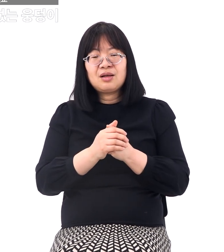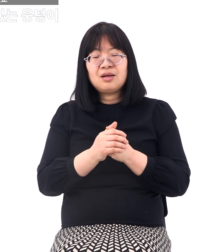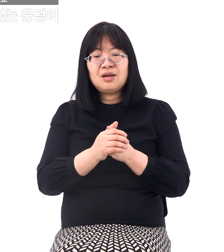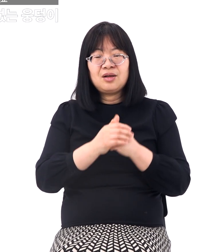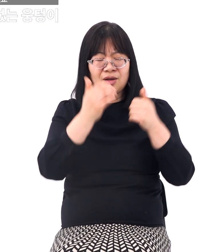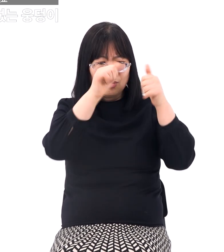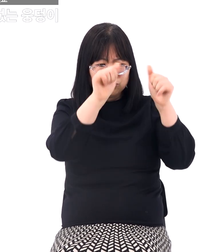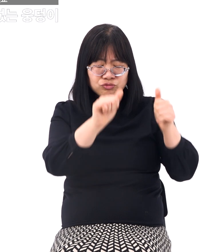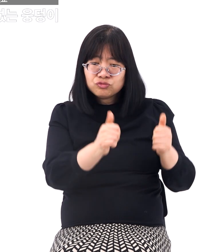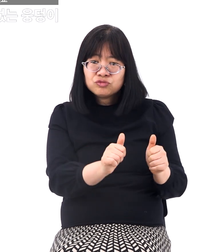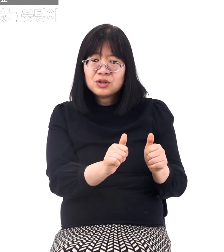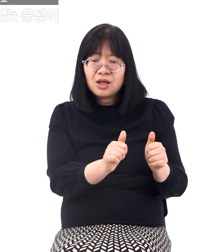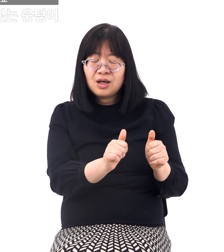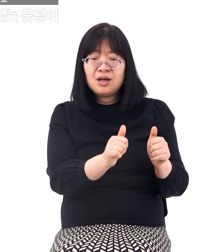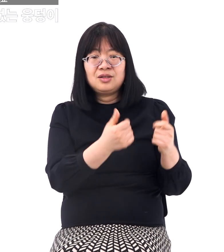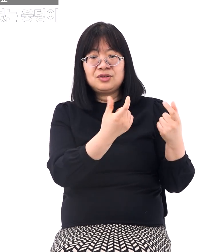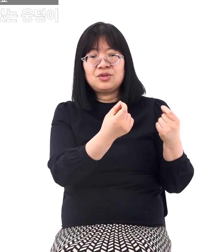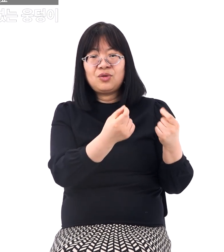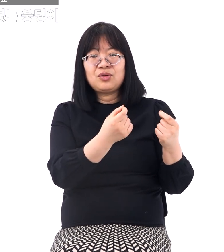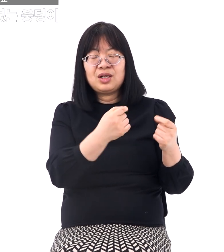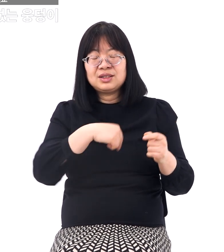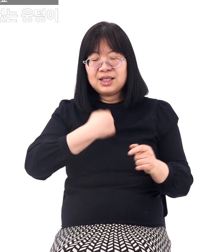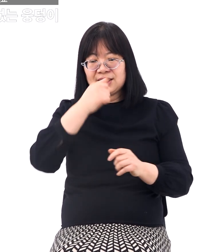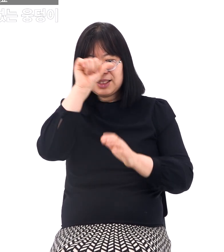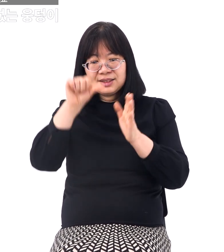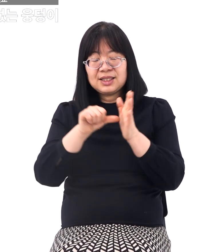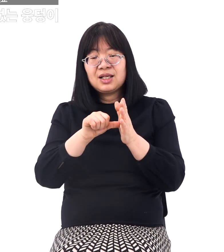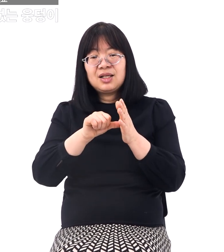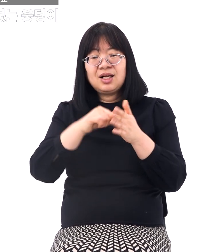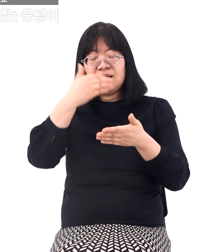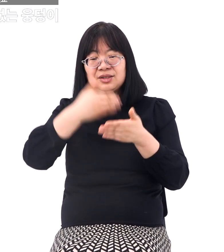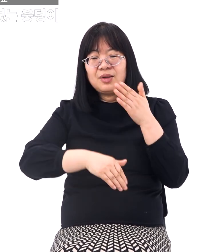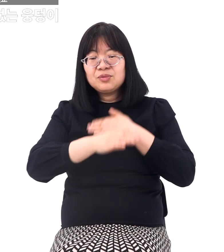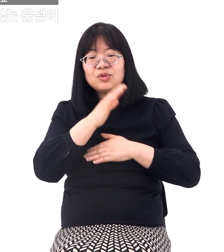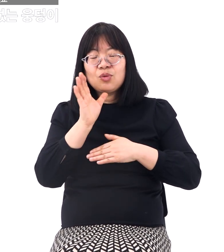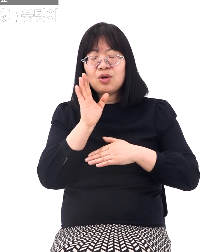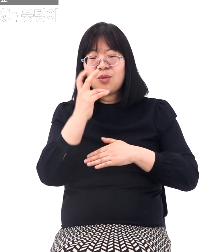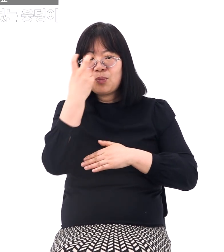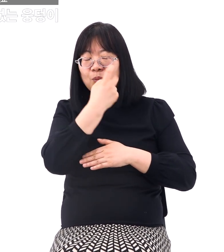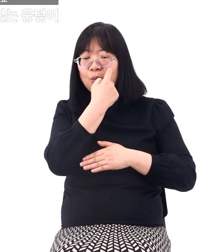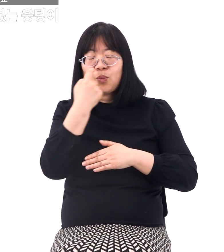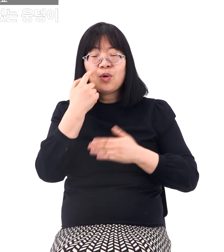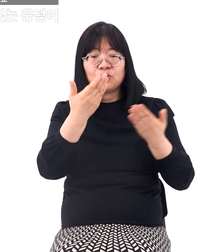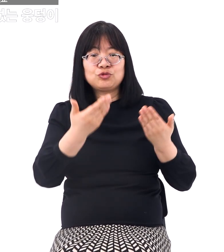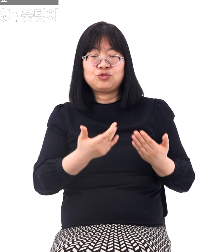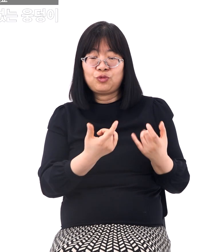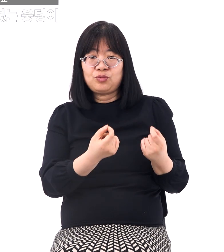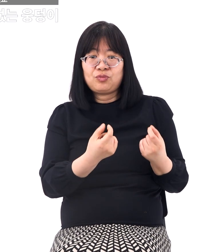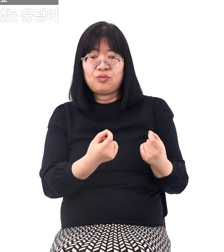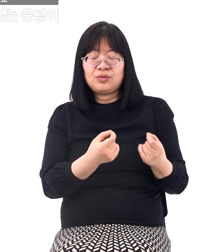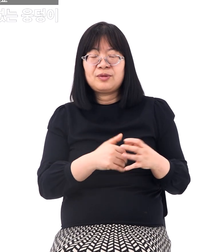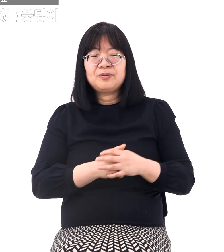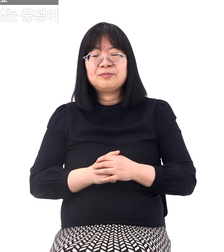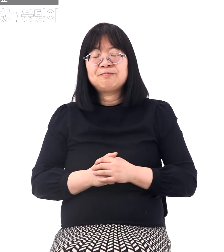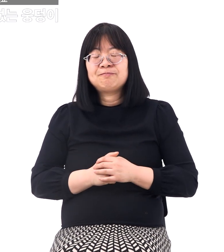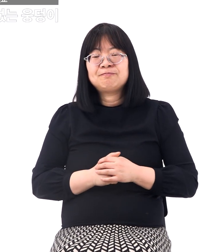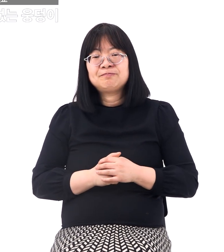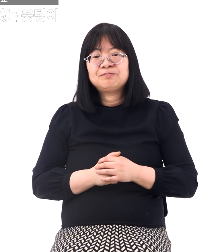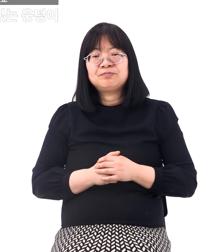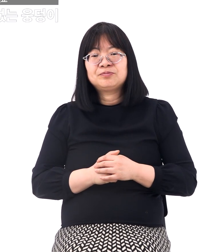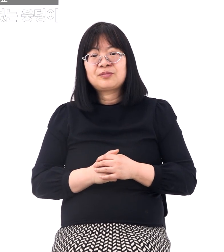그게 마치 자기의 일생을 남은 노후를 보장해 주는 것처럼. 그게